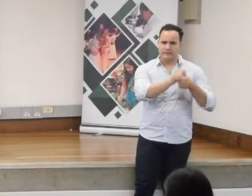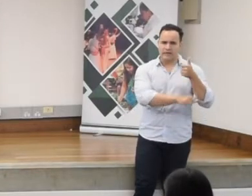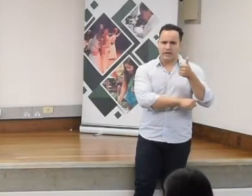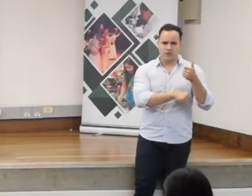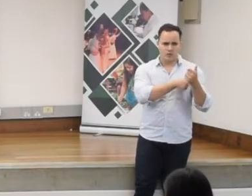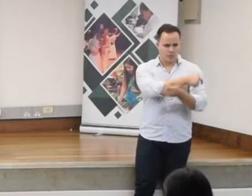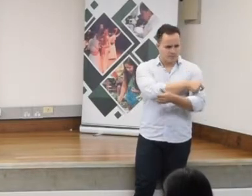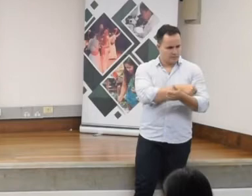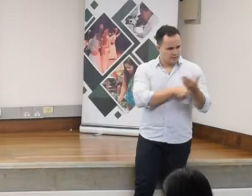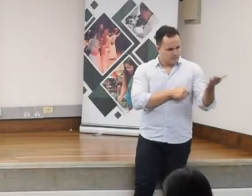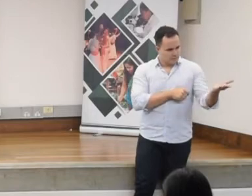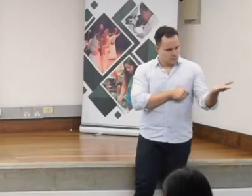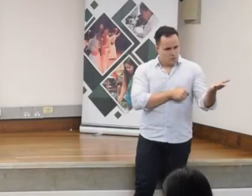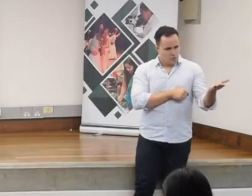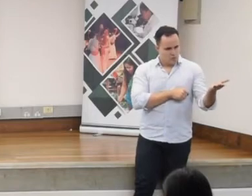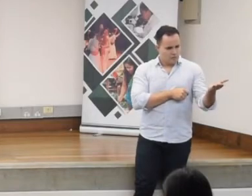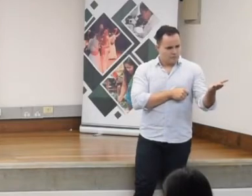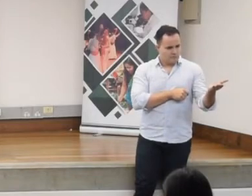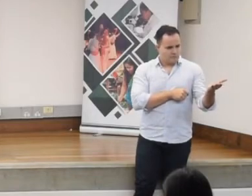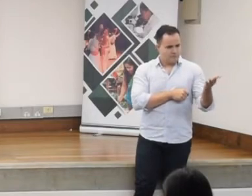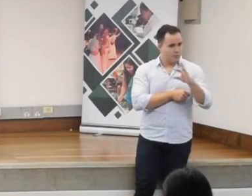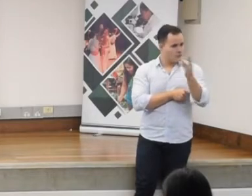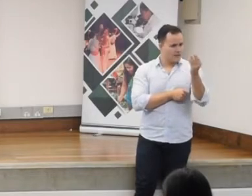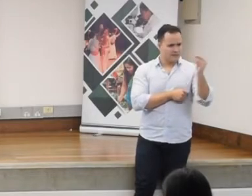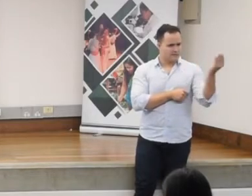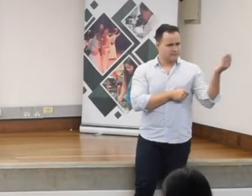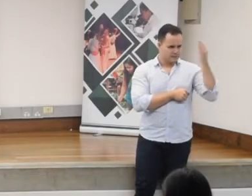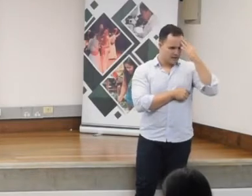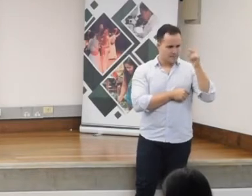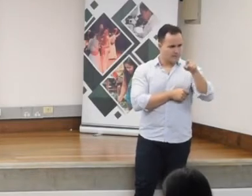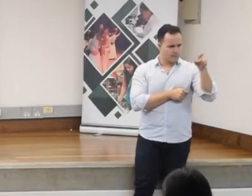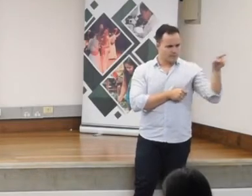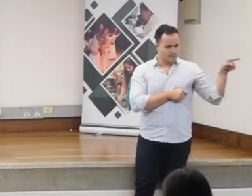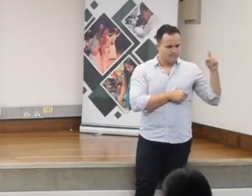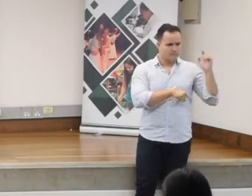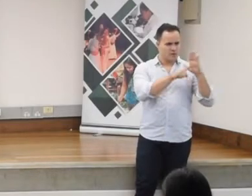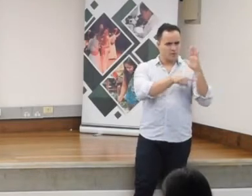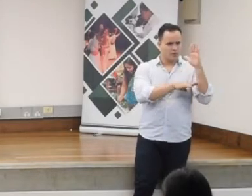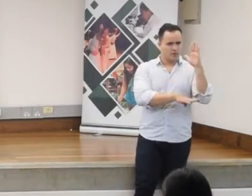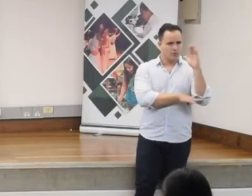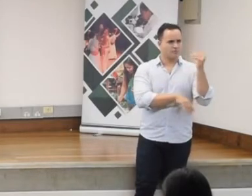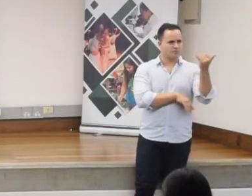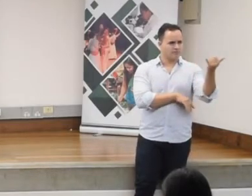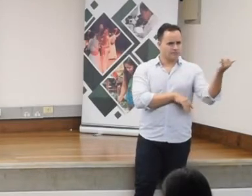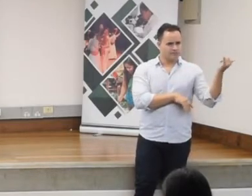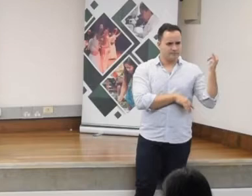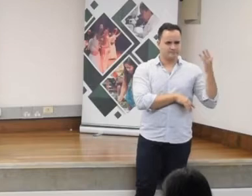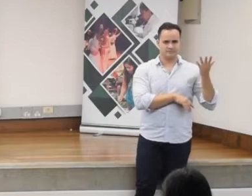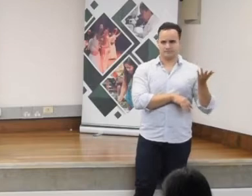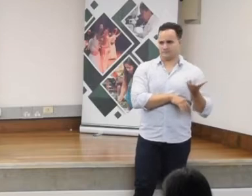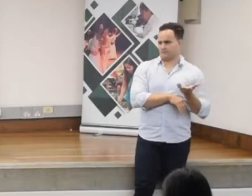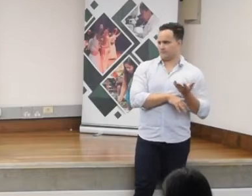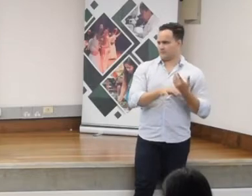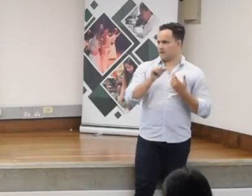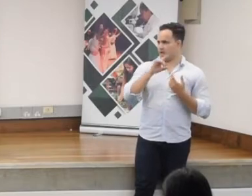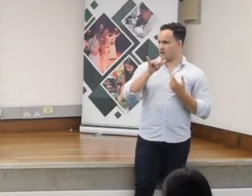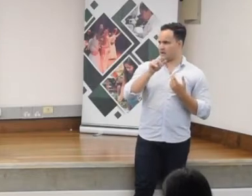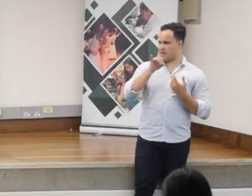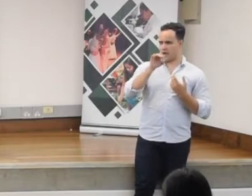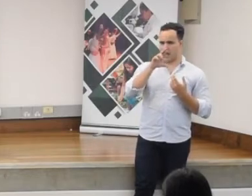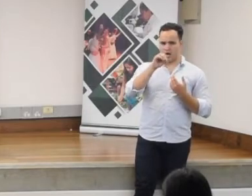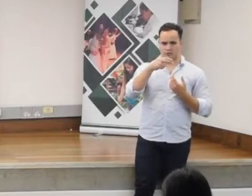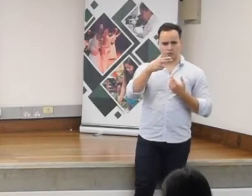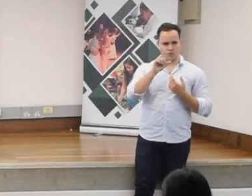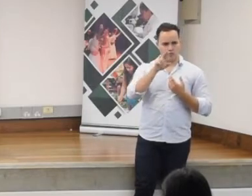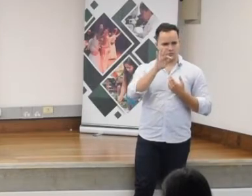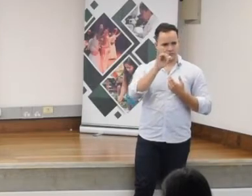las unidades académicas pues tenemos estudiantes y tenemos currículos, y Alejandro Hurtado como